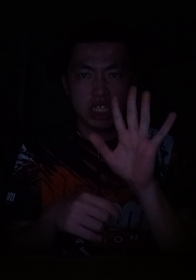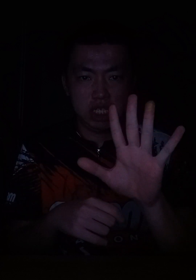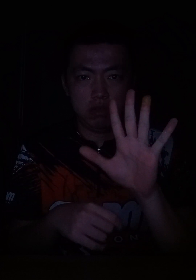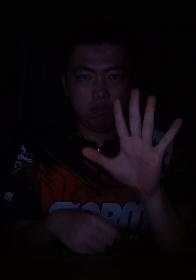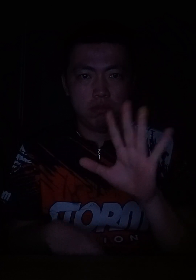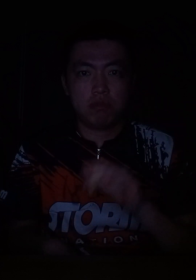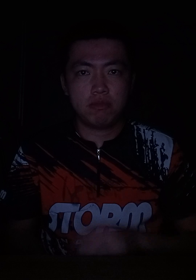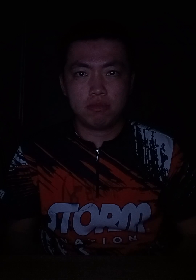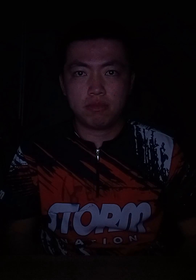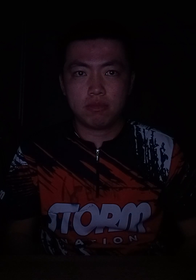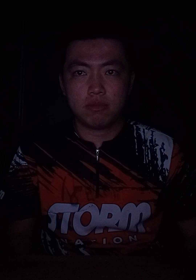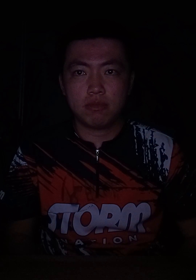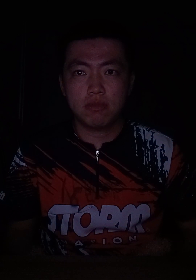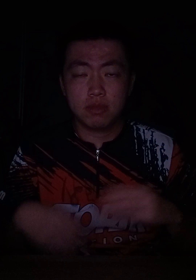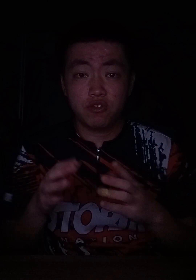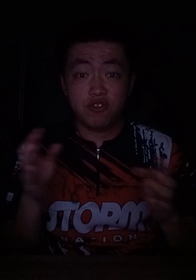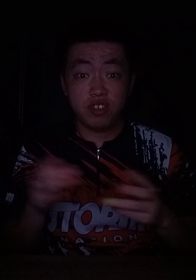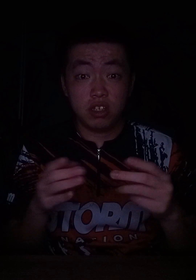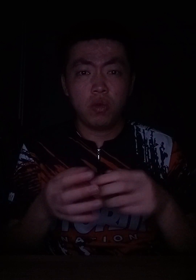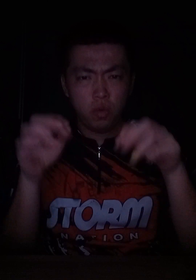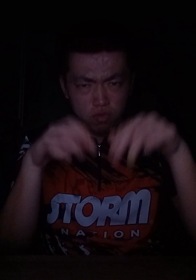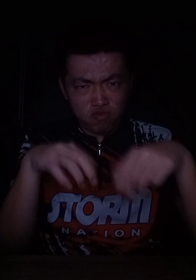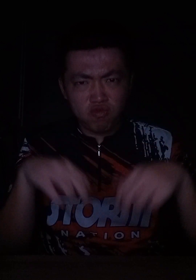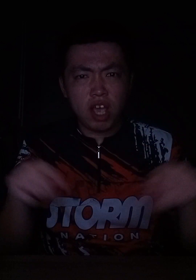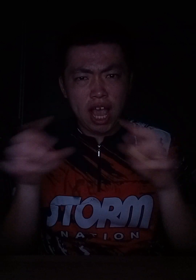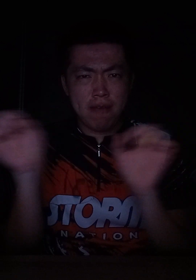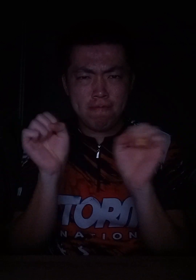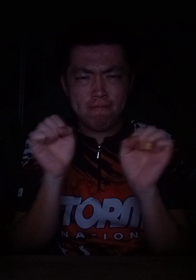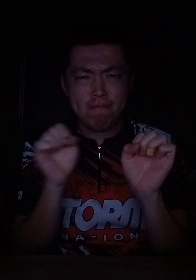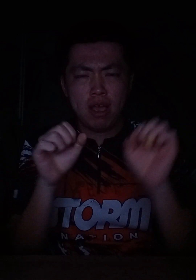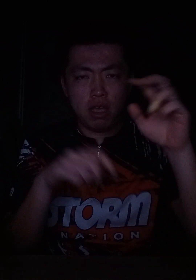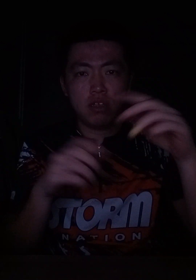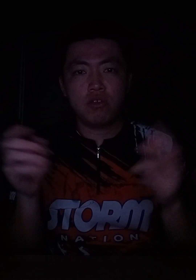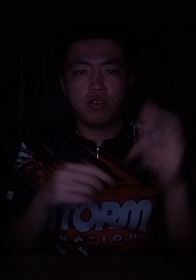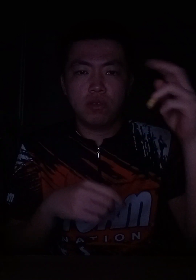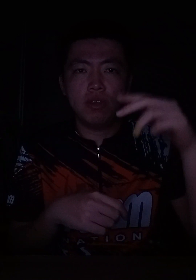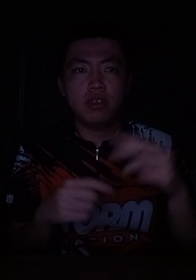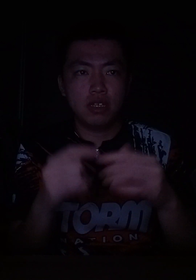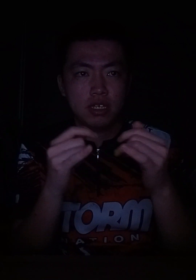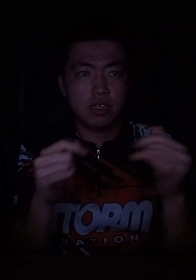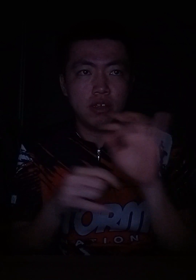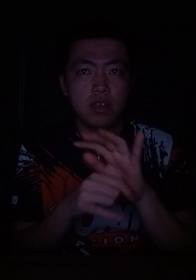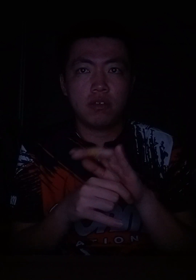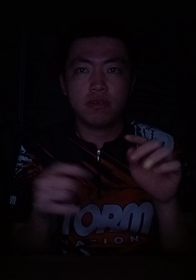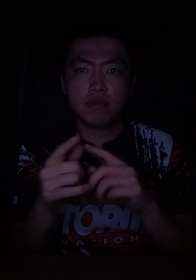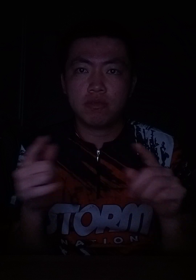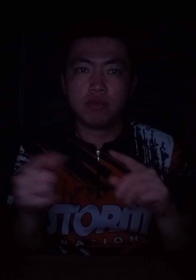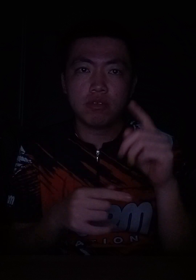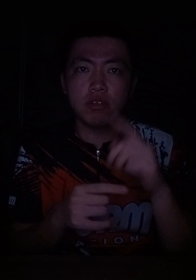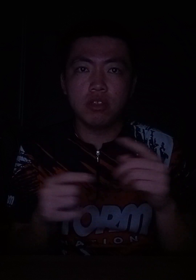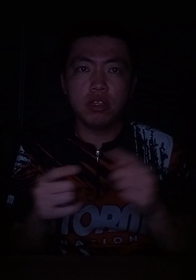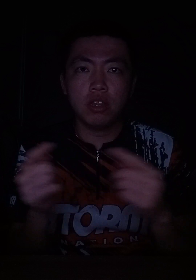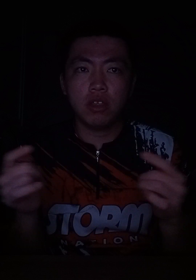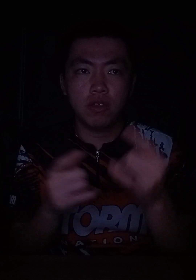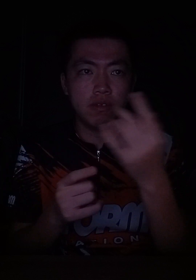5번입니다. 전문가들은 폭설과 한파 같은 기상적 요인도 있겠지만 근본적으로는 사전 점검 미비와